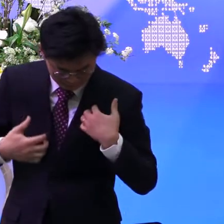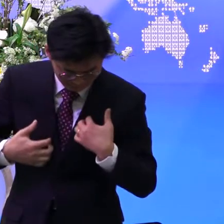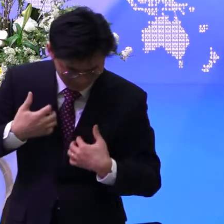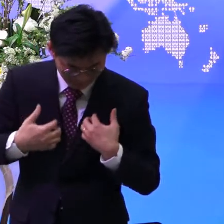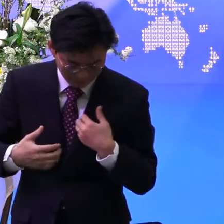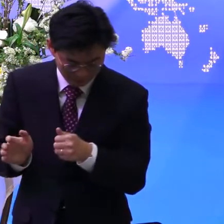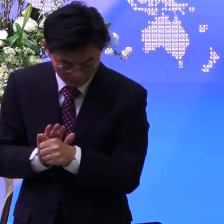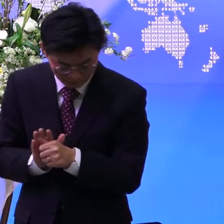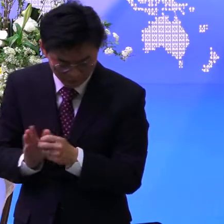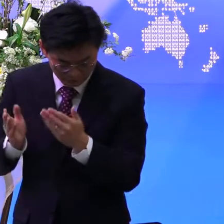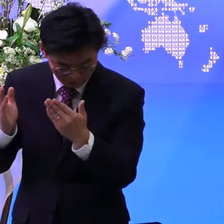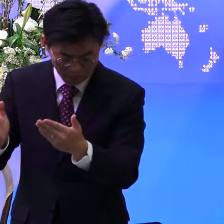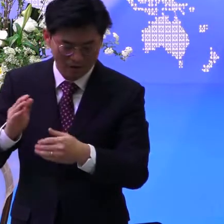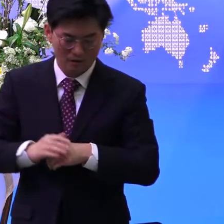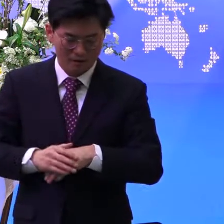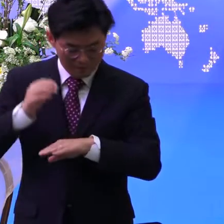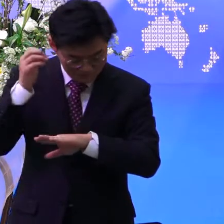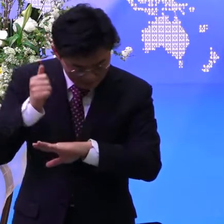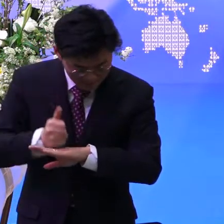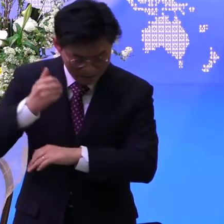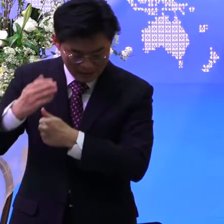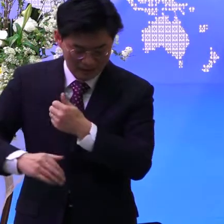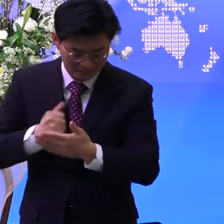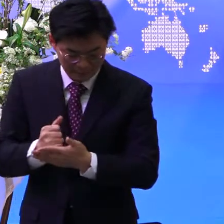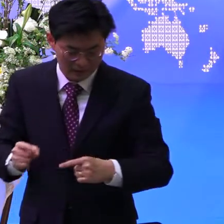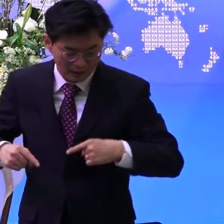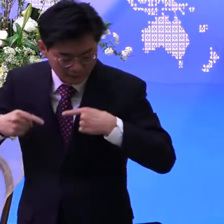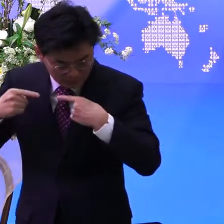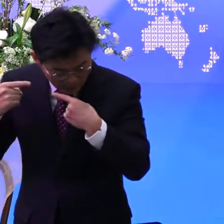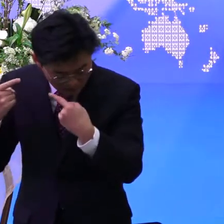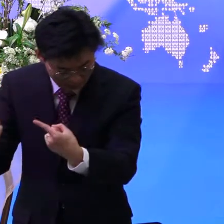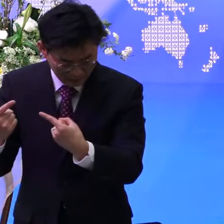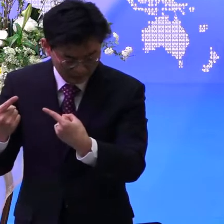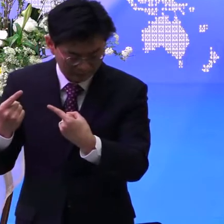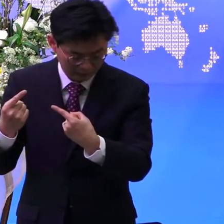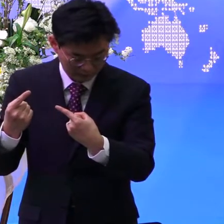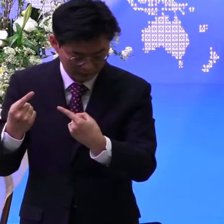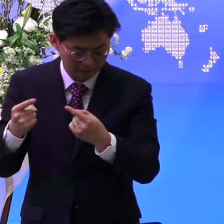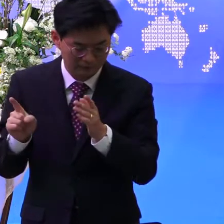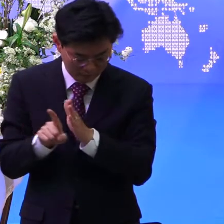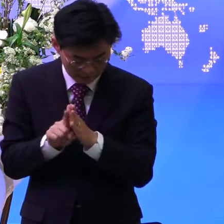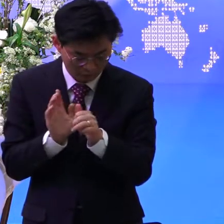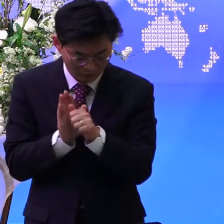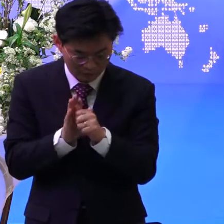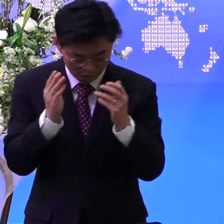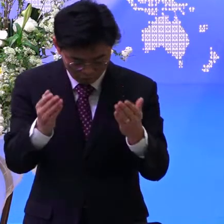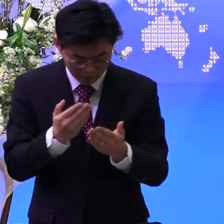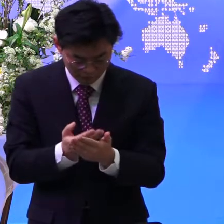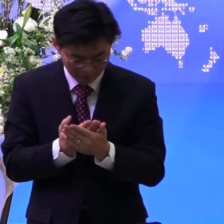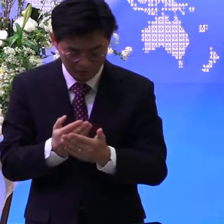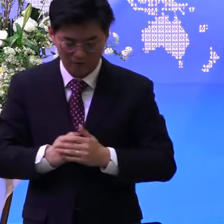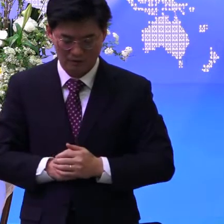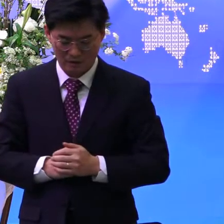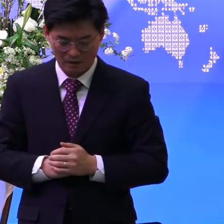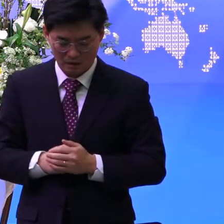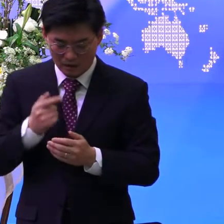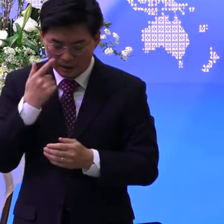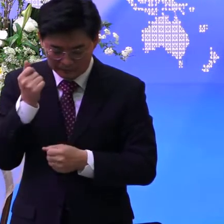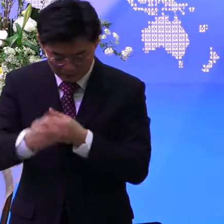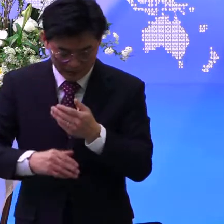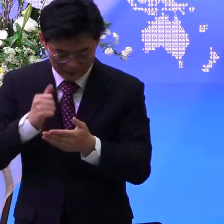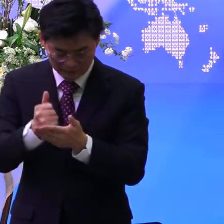돌아가는 것임을 고백하게 하옵소서. 은혜 하나님, 이 예배 가운데 성령으로 임하셔서 하나님의 인재를